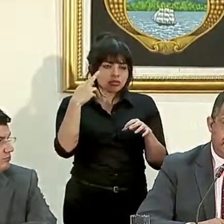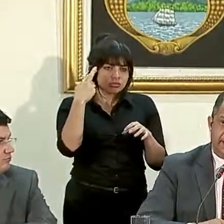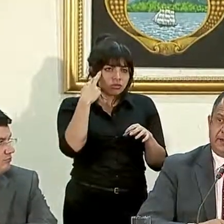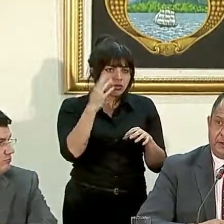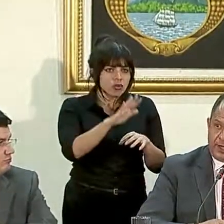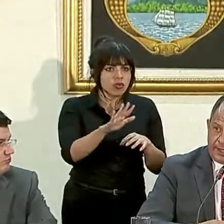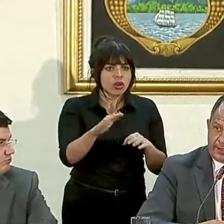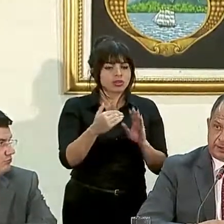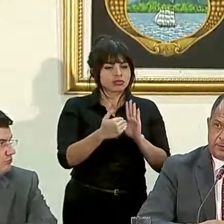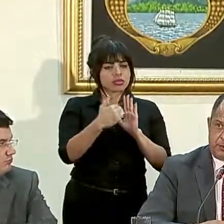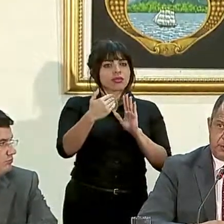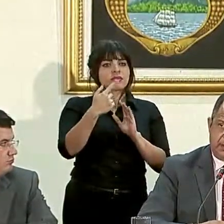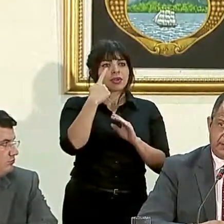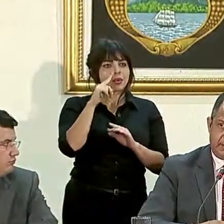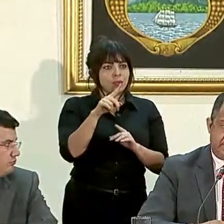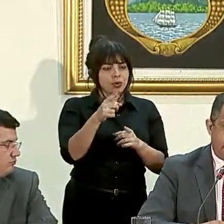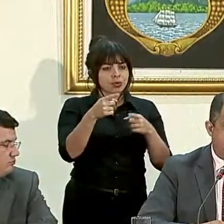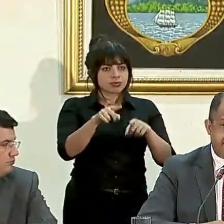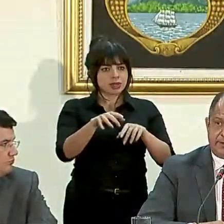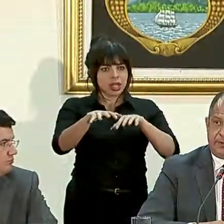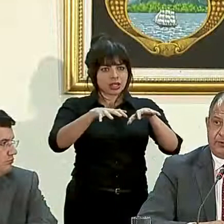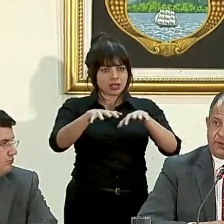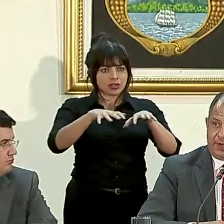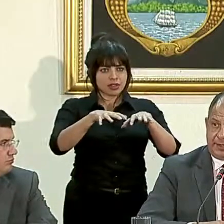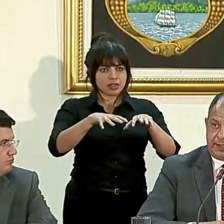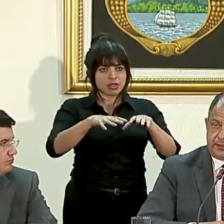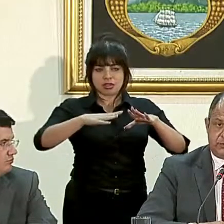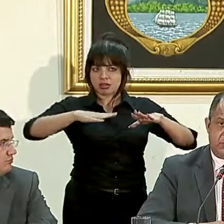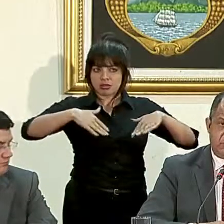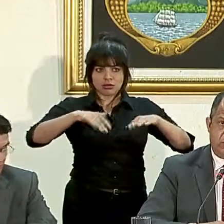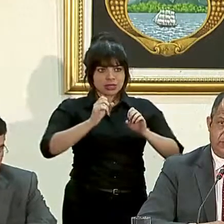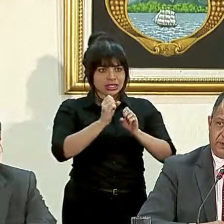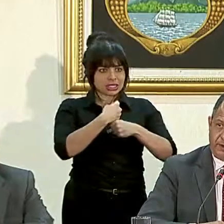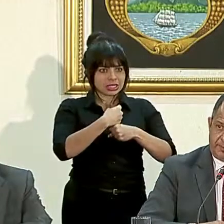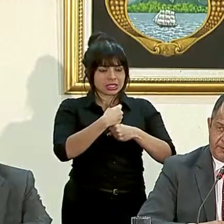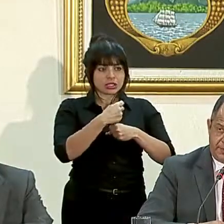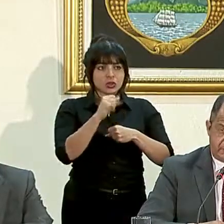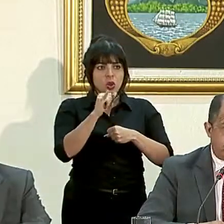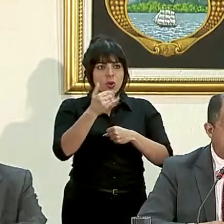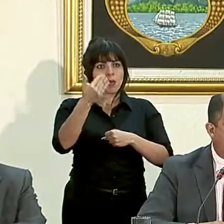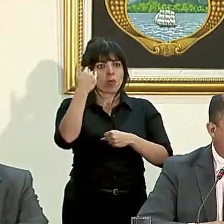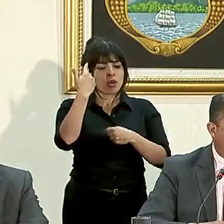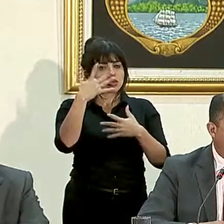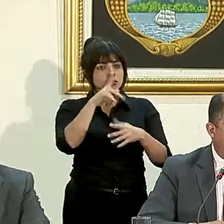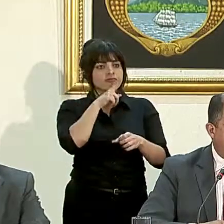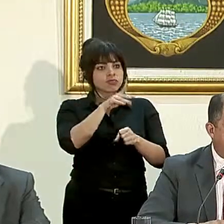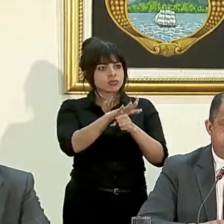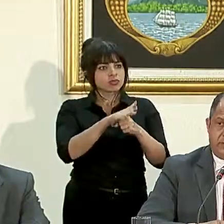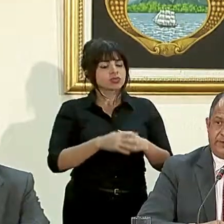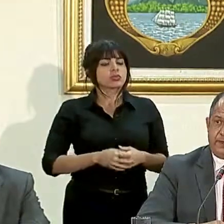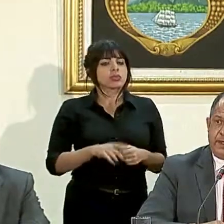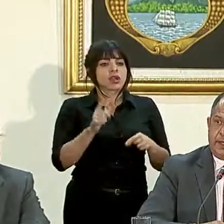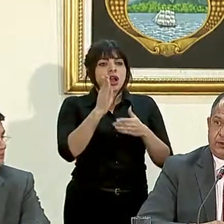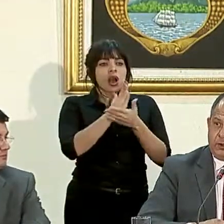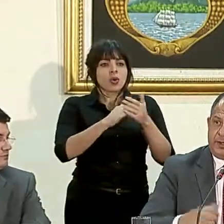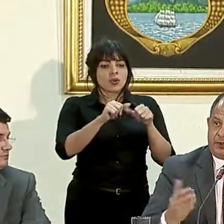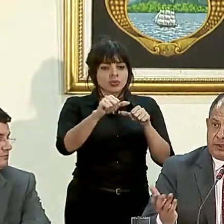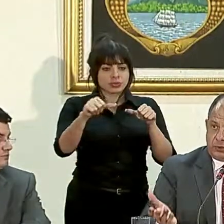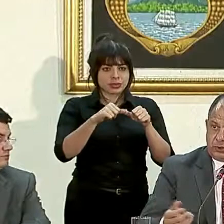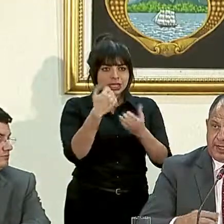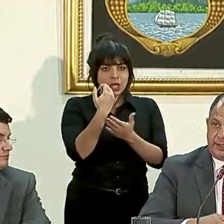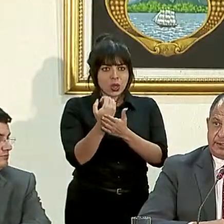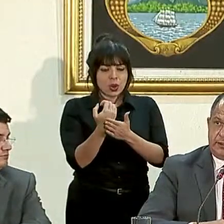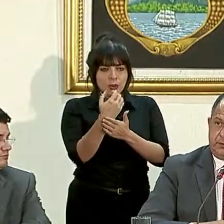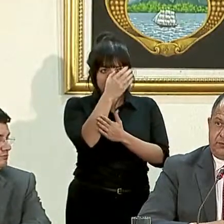justificadamente lesionadas por las actividades que no se realizaron según lo que se había previsto. Hay sectores